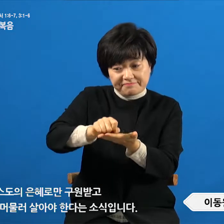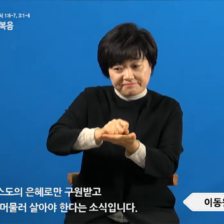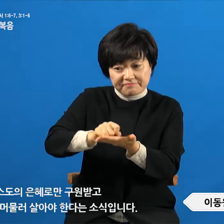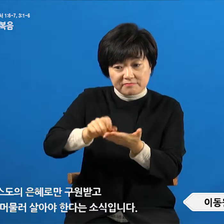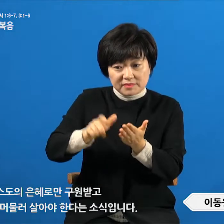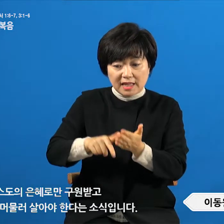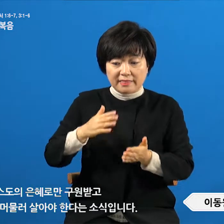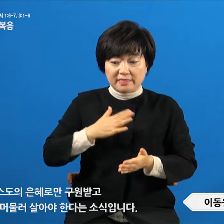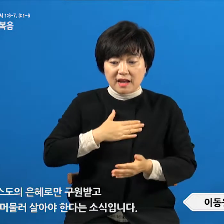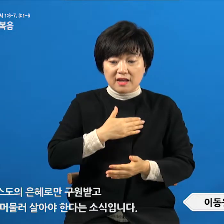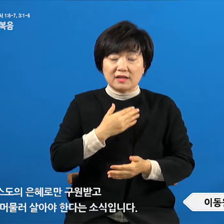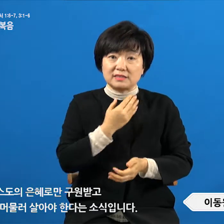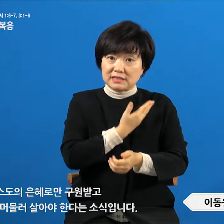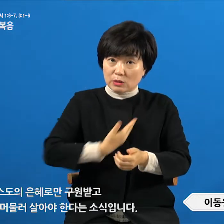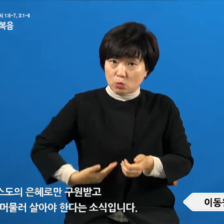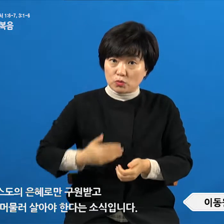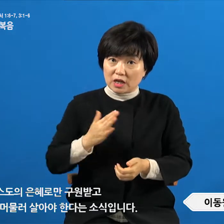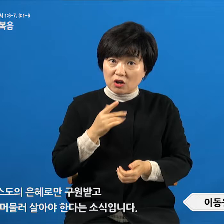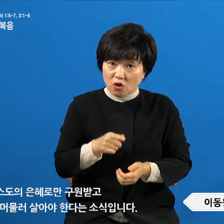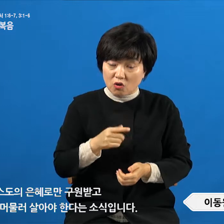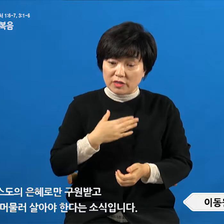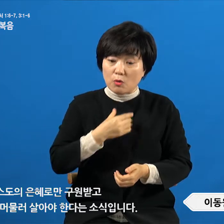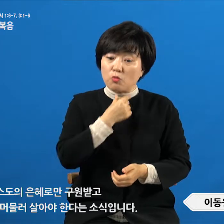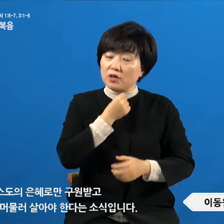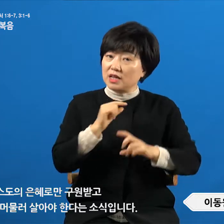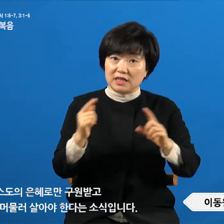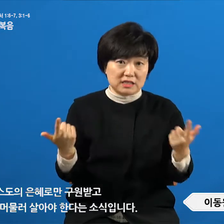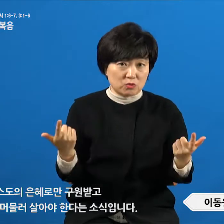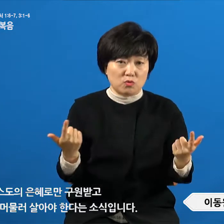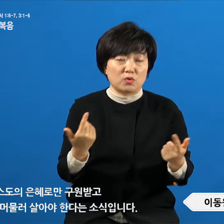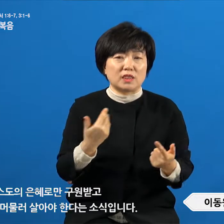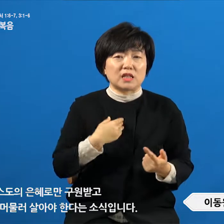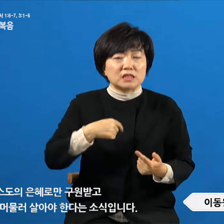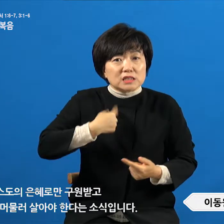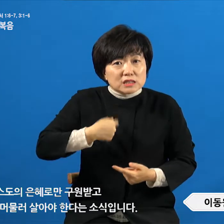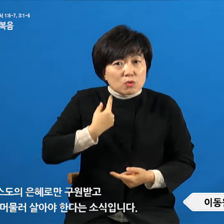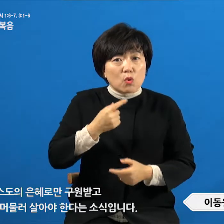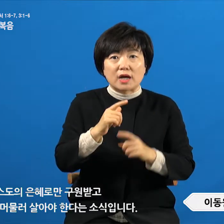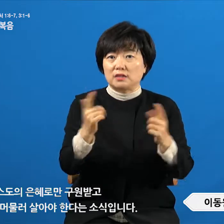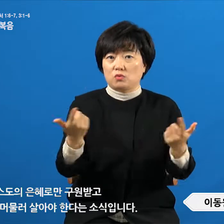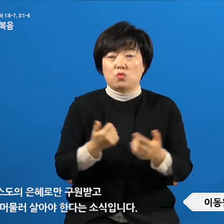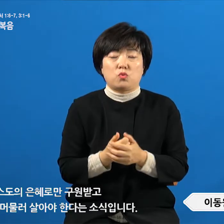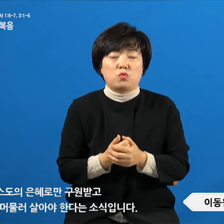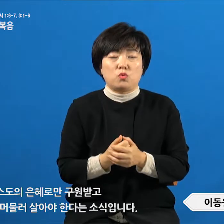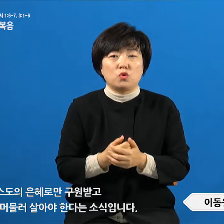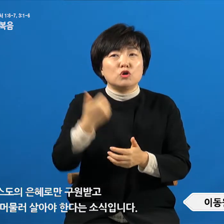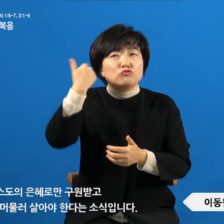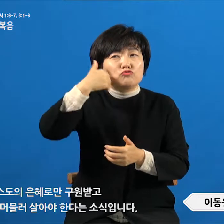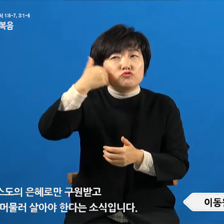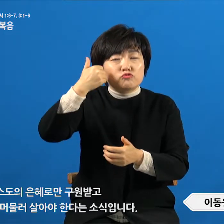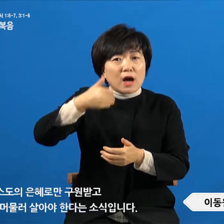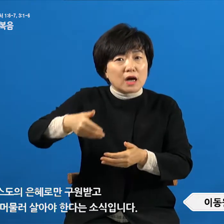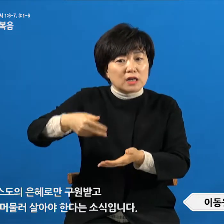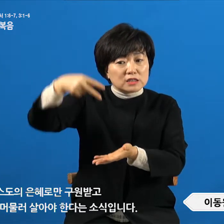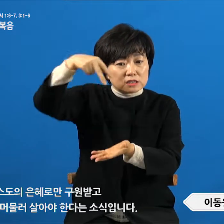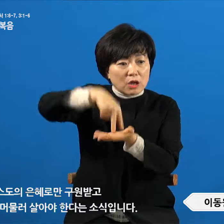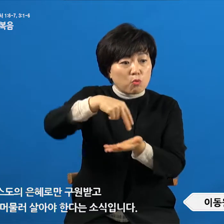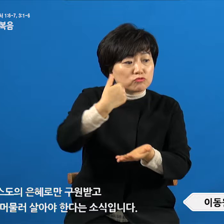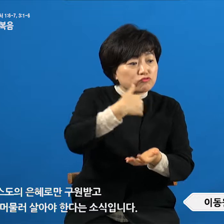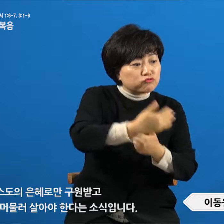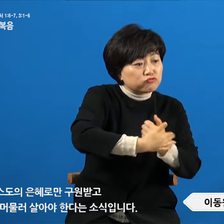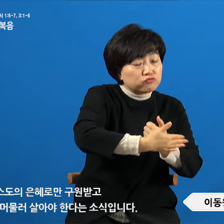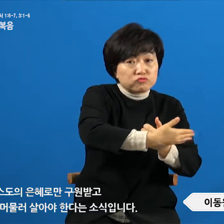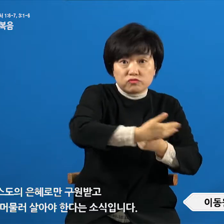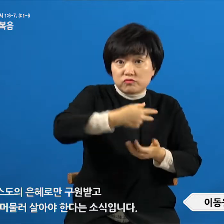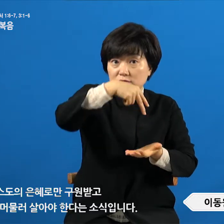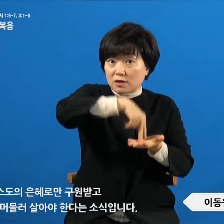시작하면서 자기가 사도가 된 것, 그것은 자기가 원해서 된 것이 아니고 자의적인 것이 아니고 또 그 누군가가 세웠기 때문에 사도가